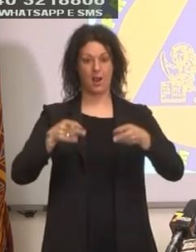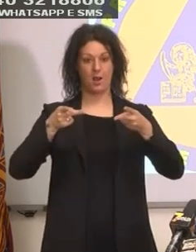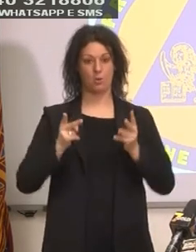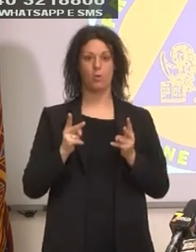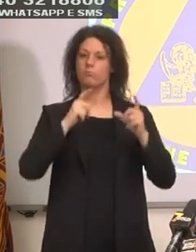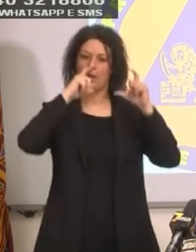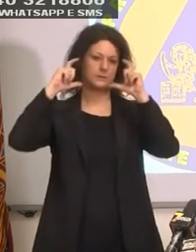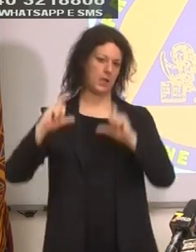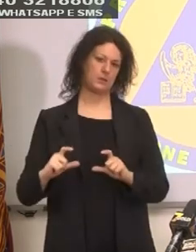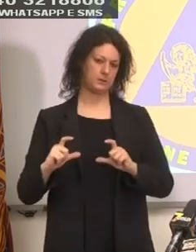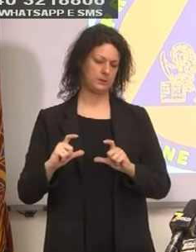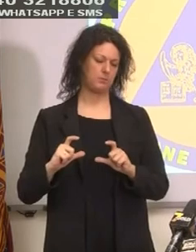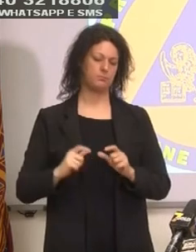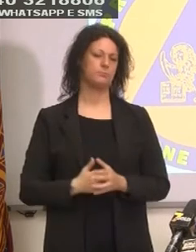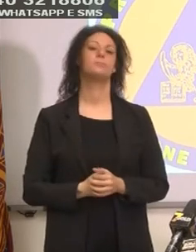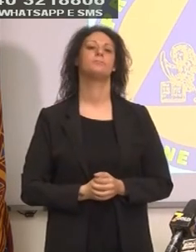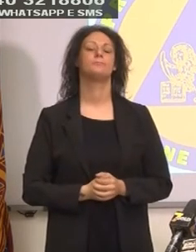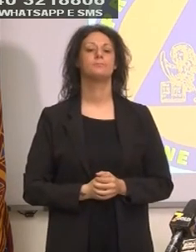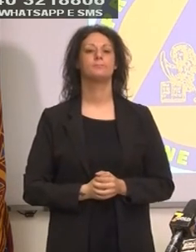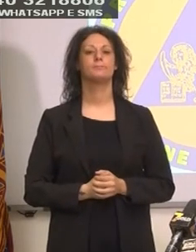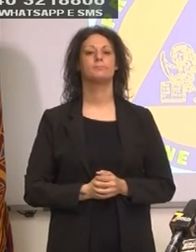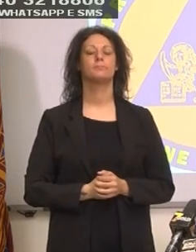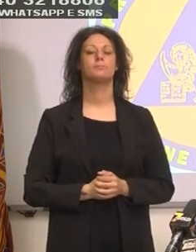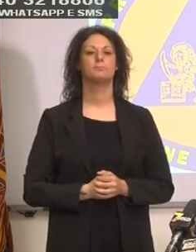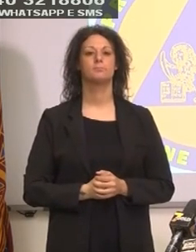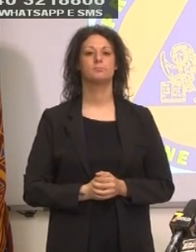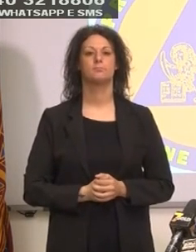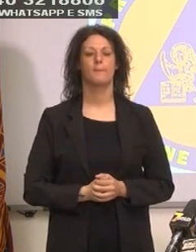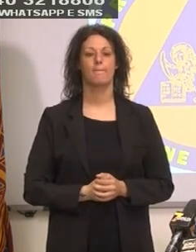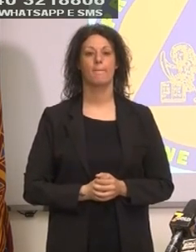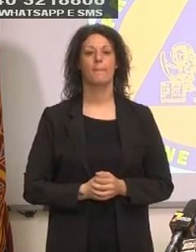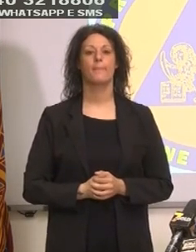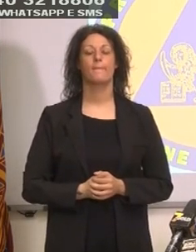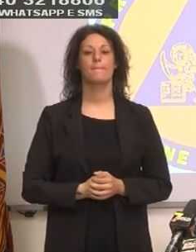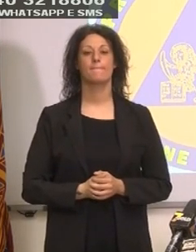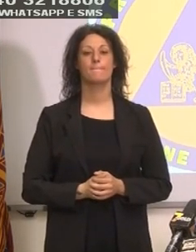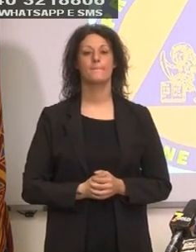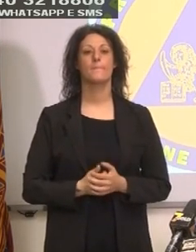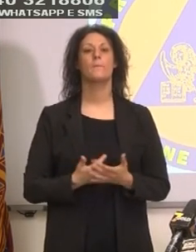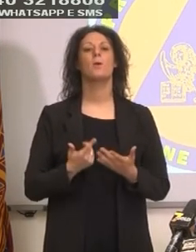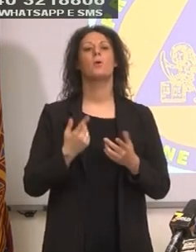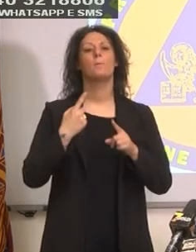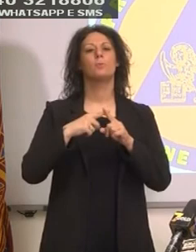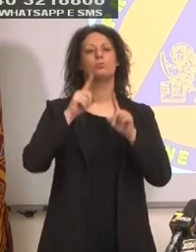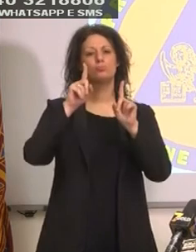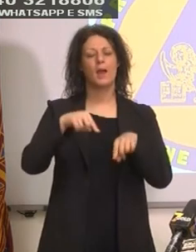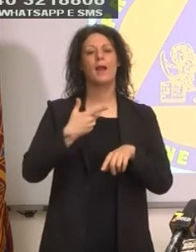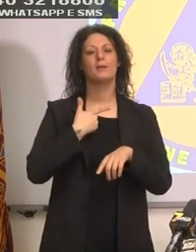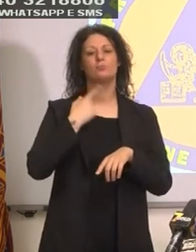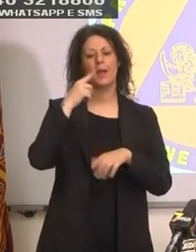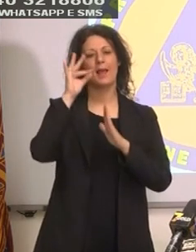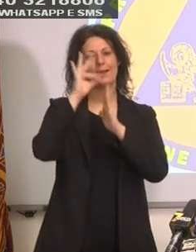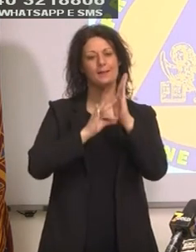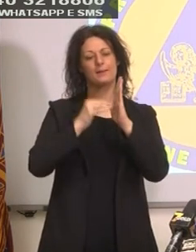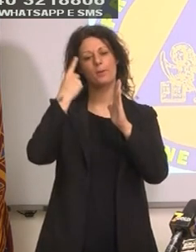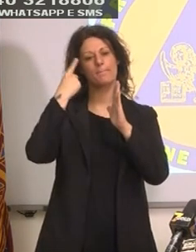si trovi. La verità è che in generale poi c'è anche un aspetto sul personale ATA, perché capite che se